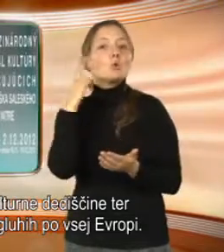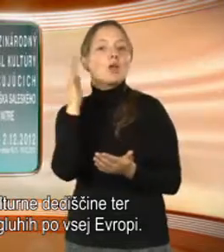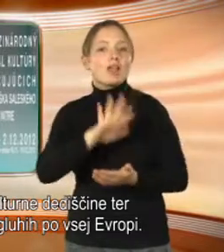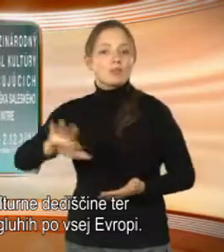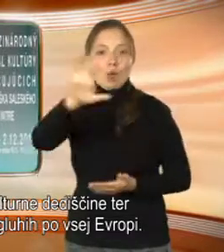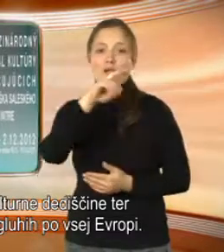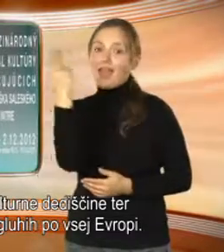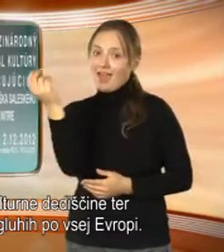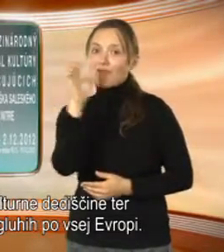Evropi.